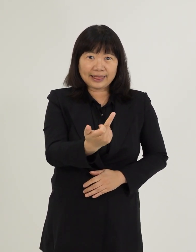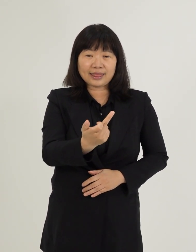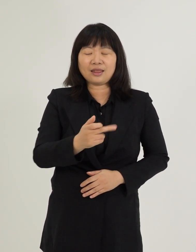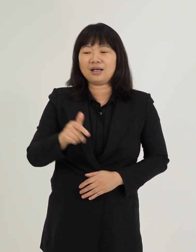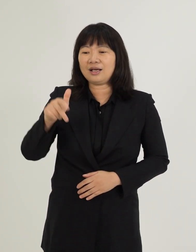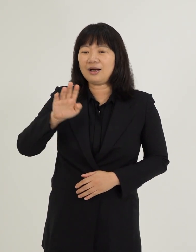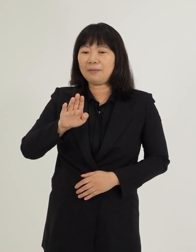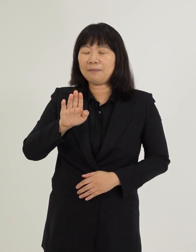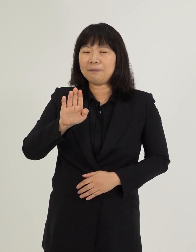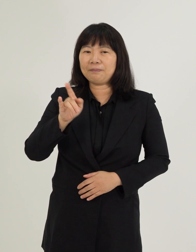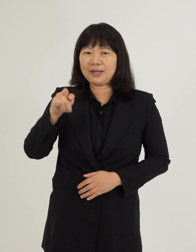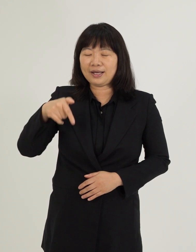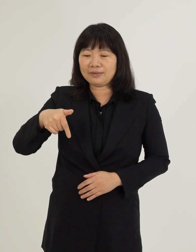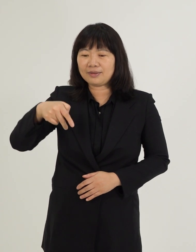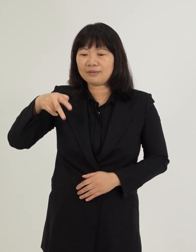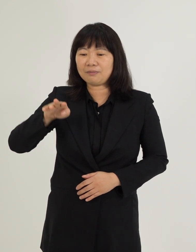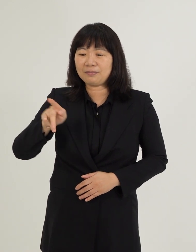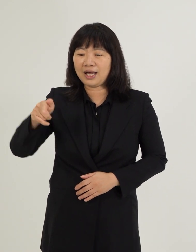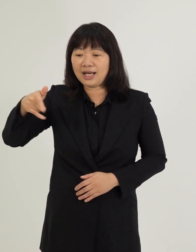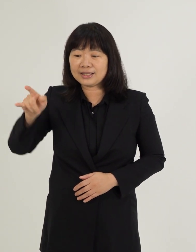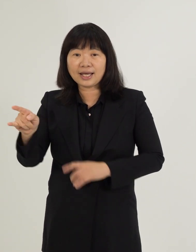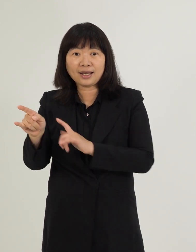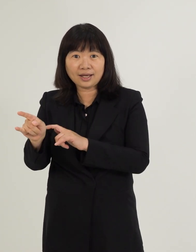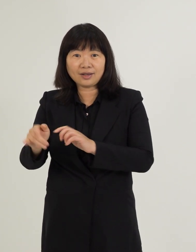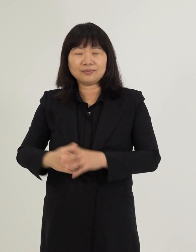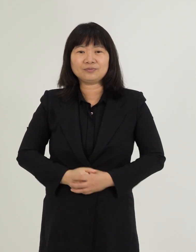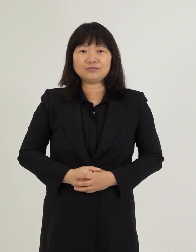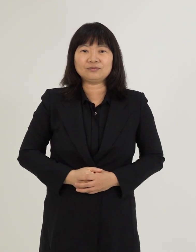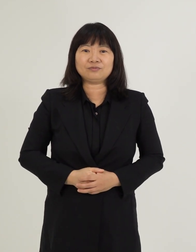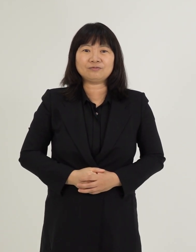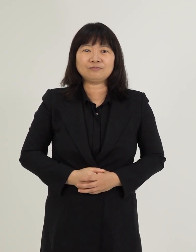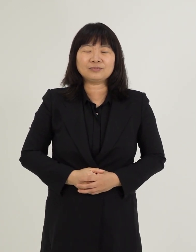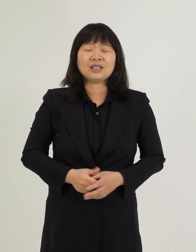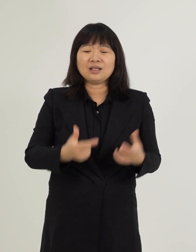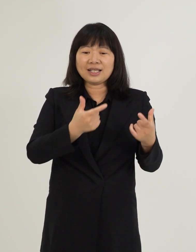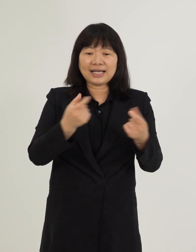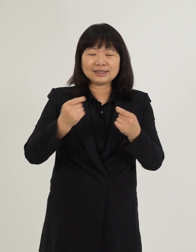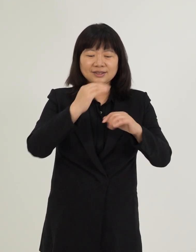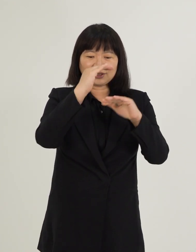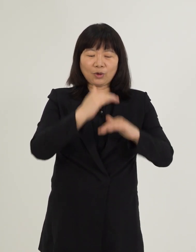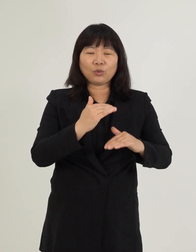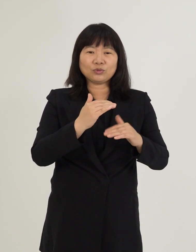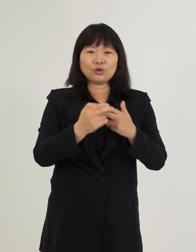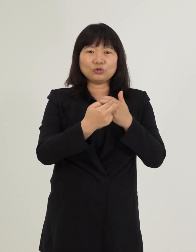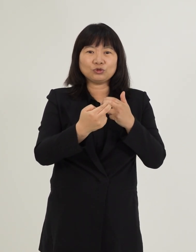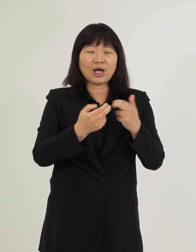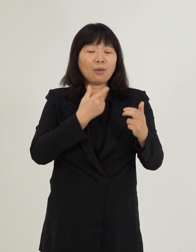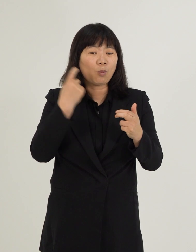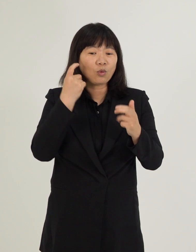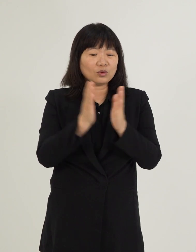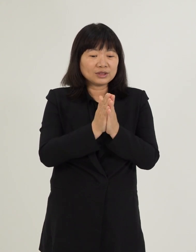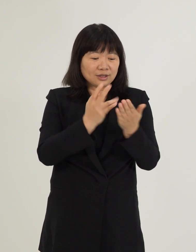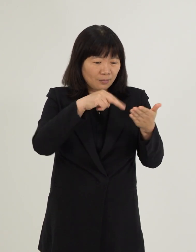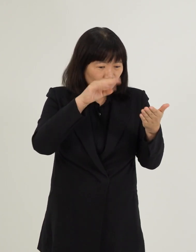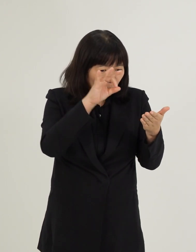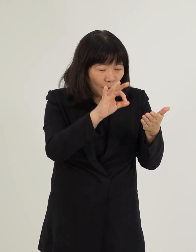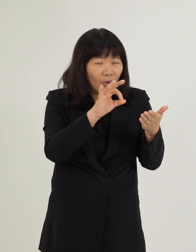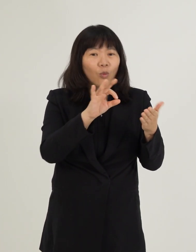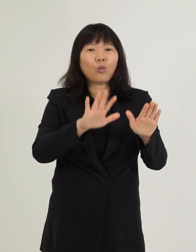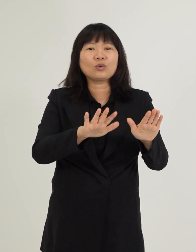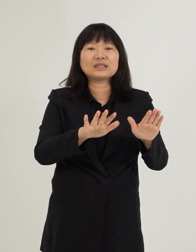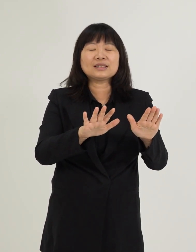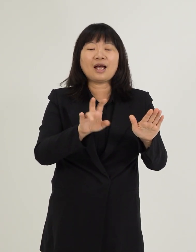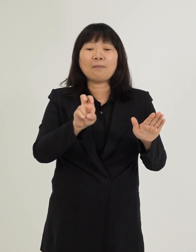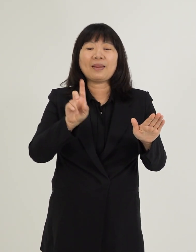19장을 나중에 살펴보시면 여기에 오늘 본문에는 생략된 지명 하나가 소개됩니다. 베다니.